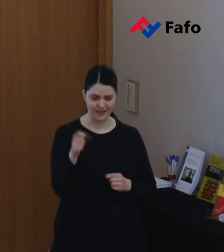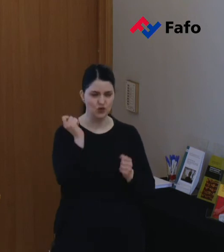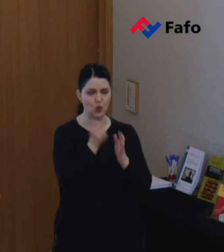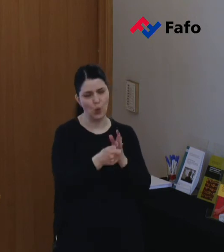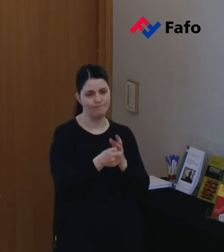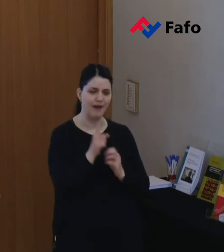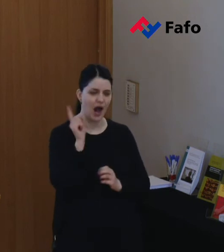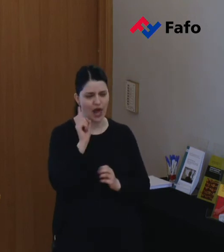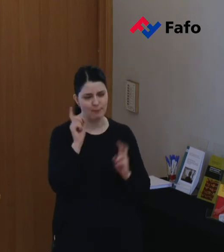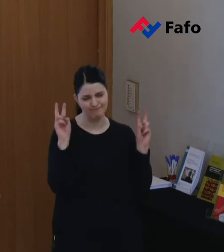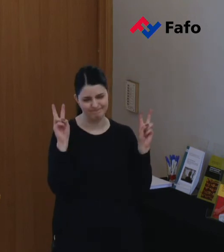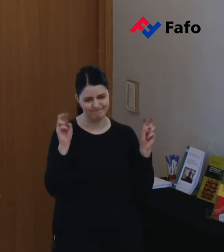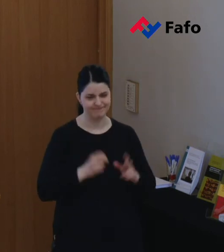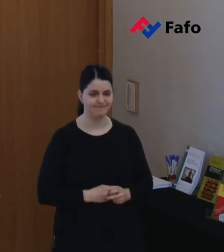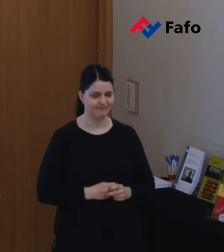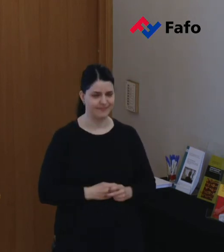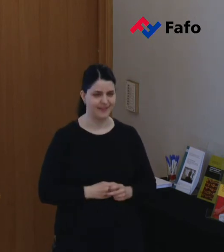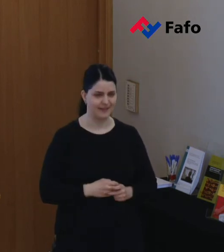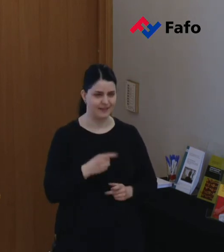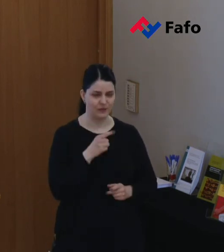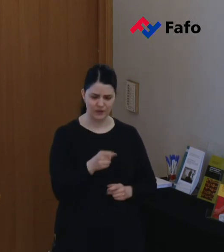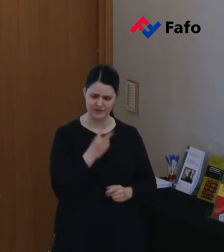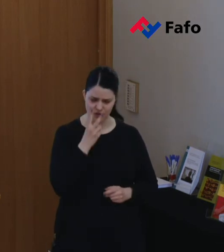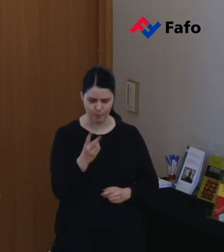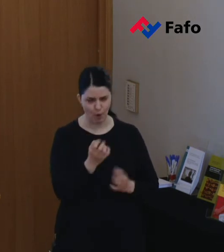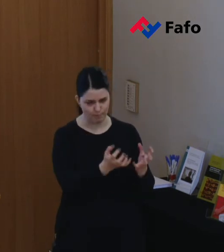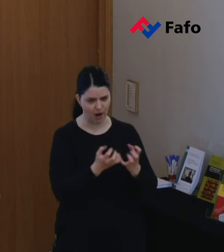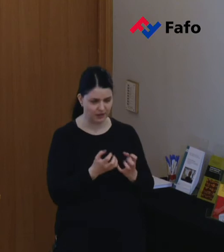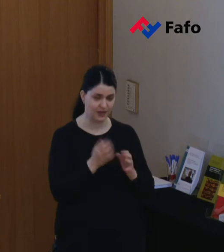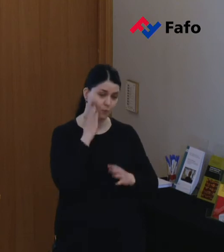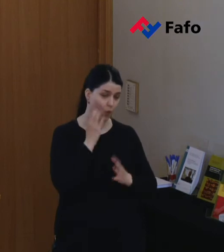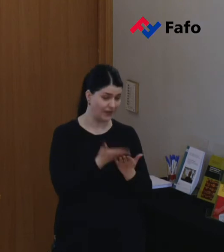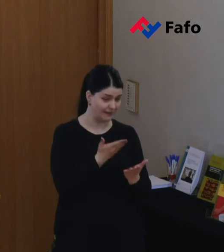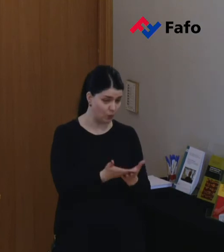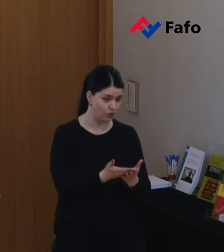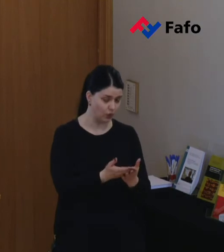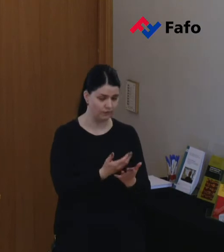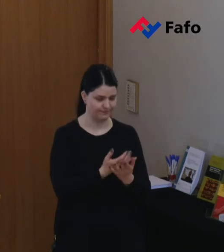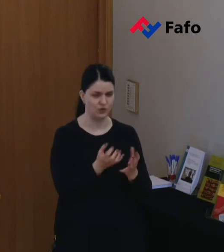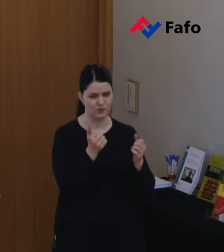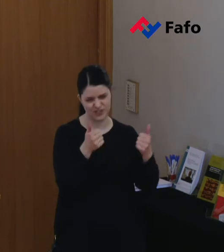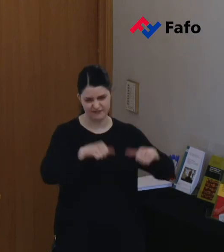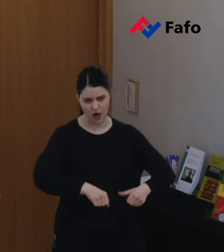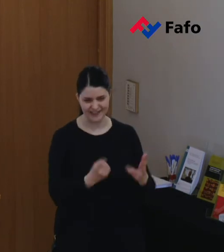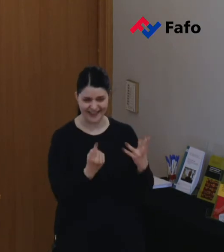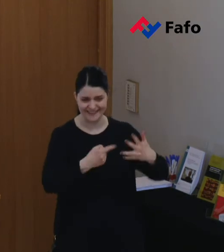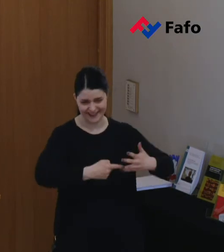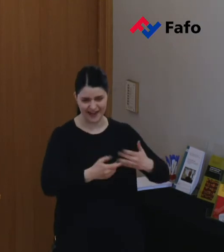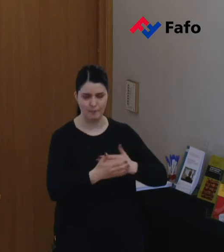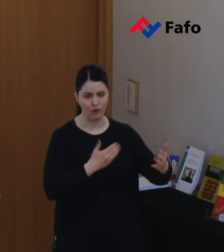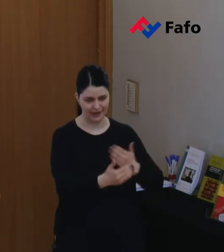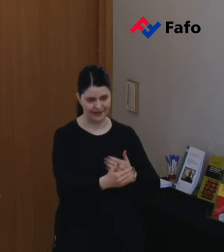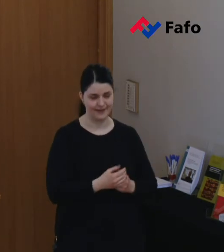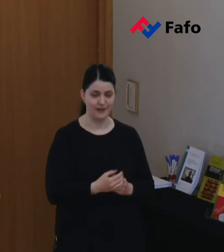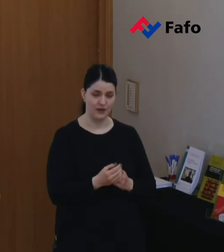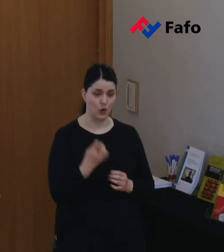heter, og pekte på både manglende botilbud og lite eller svagt integrert behandling. Og Riksrevisjonen har jo, og